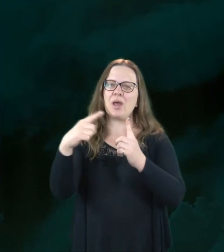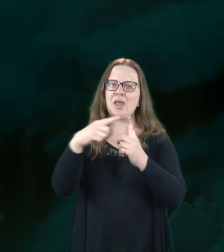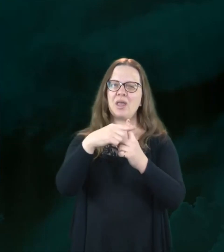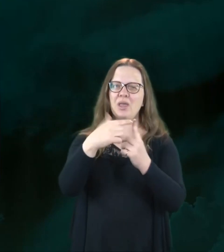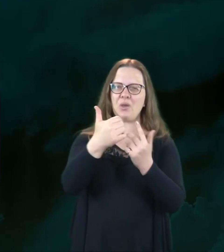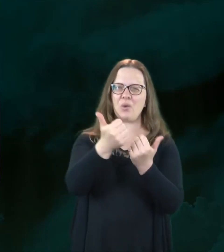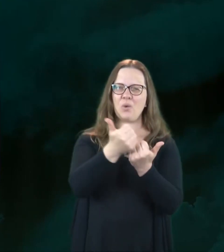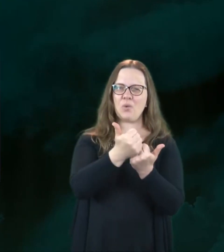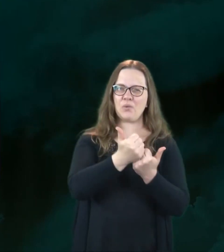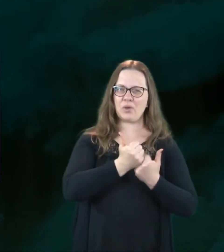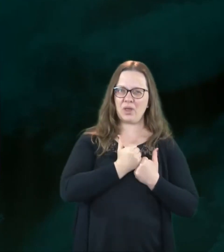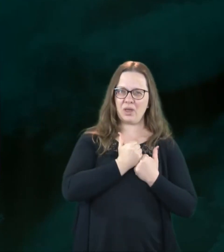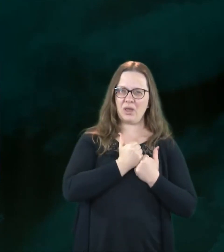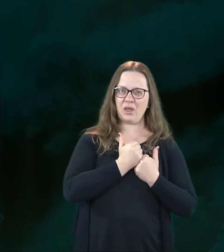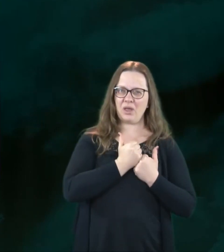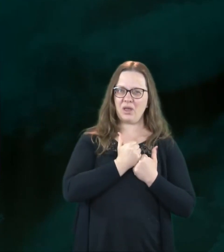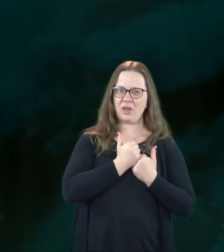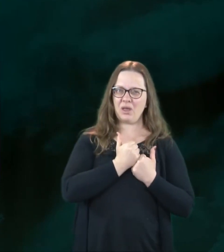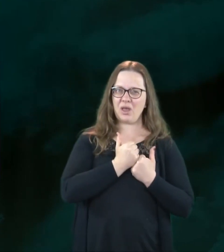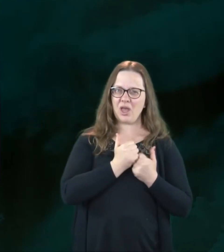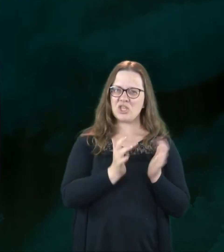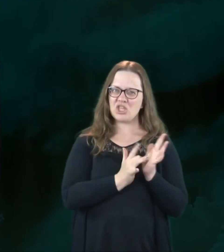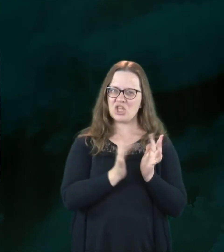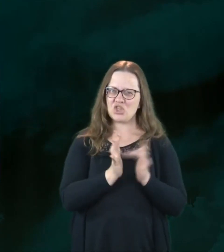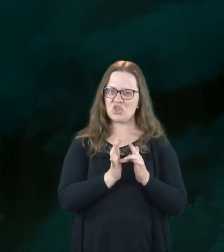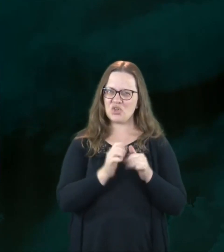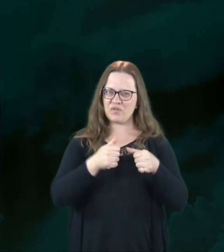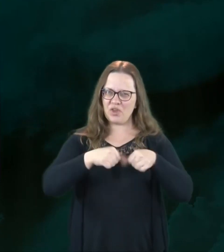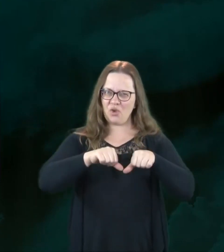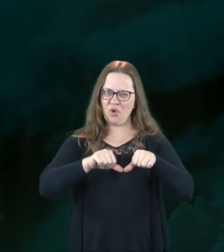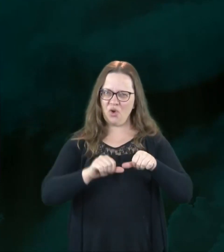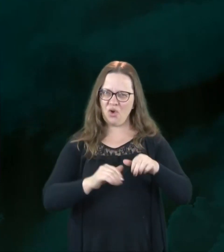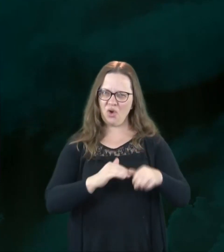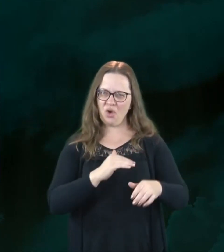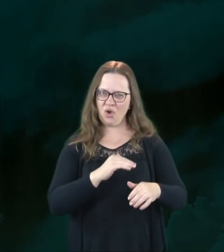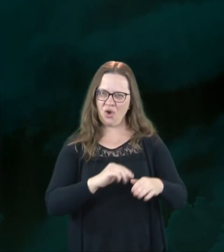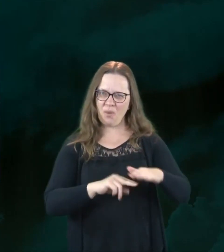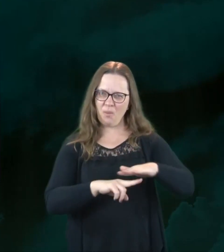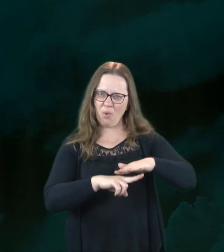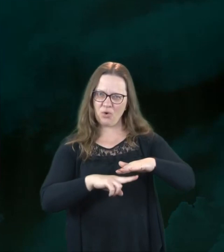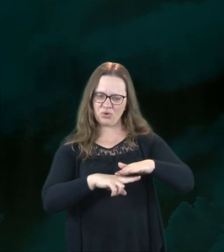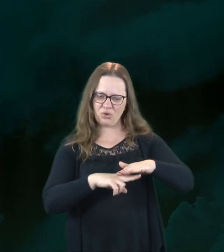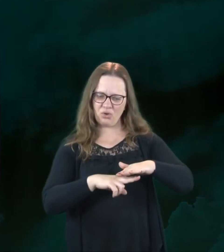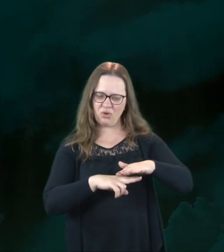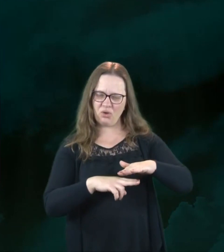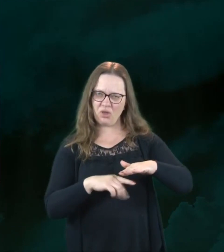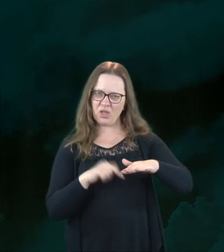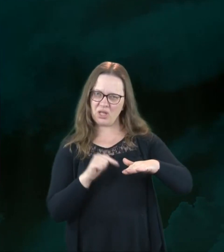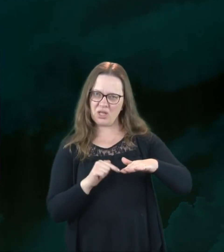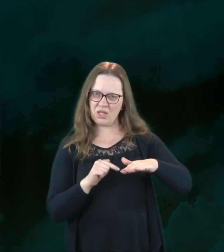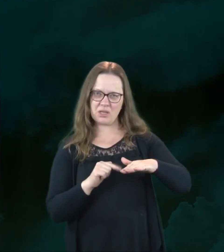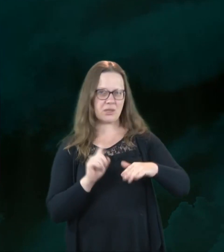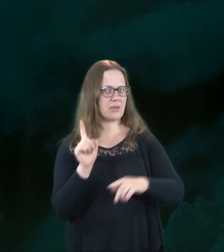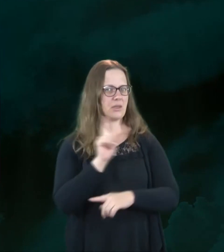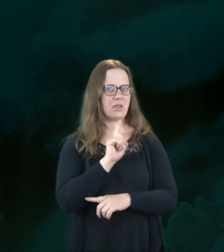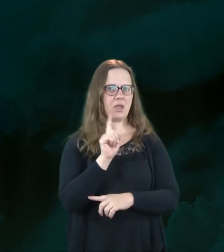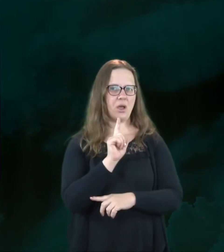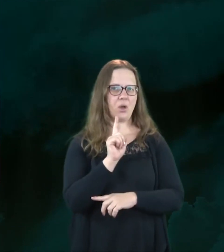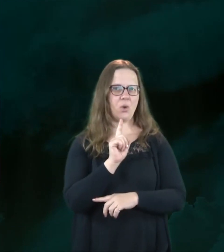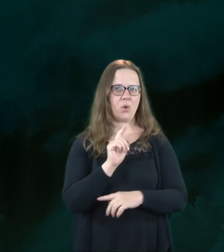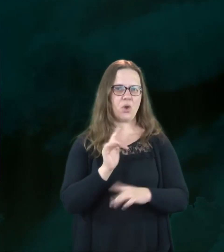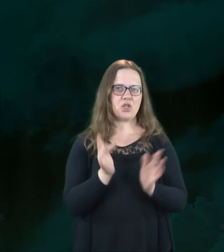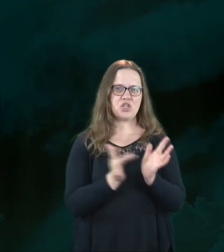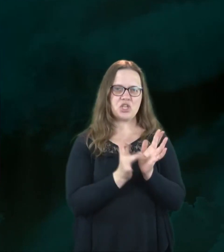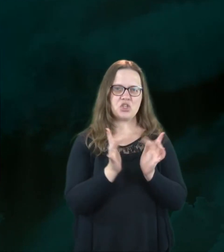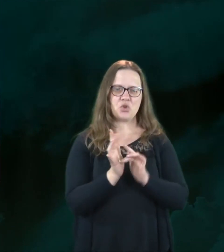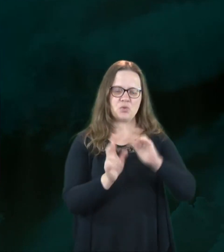morte. Deus o ressuscitou e Deus o gerou como filho primogênito. Ele é o primeiro homem a se tornar um